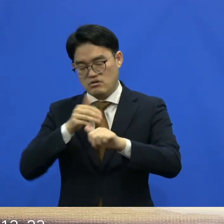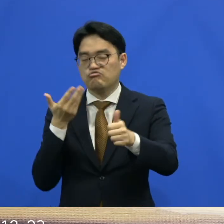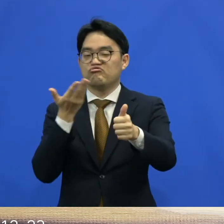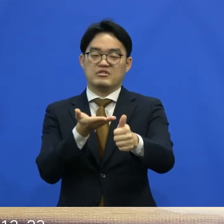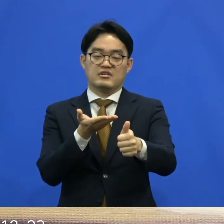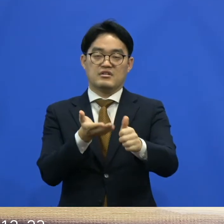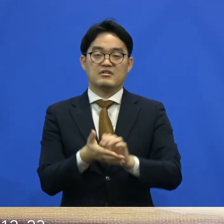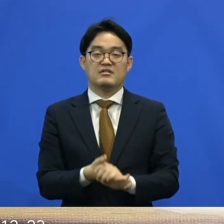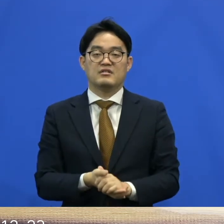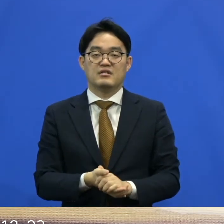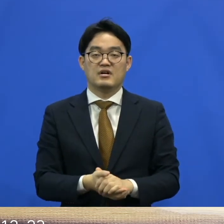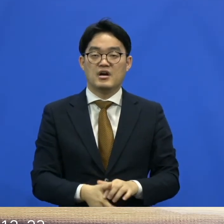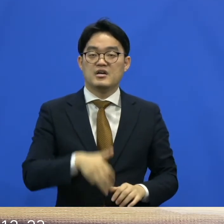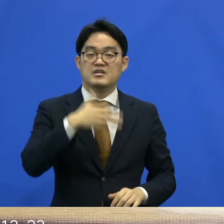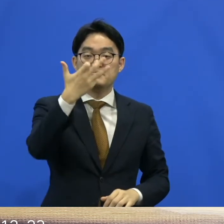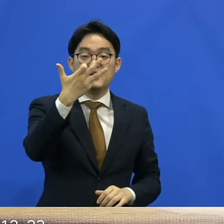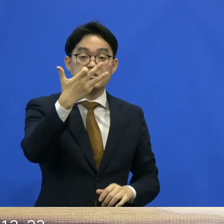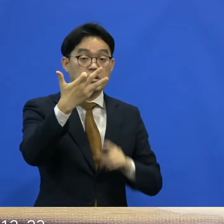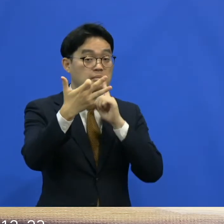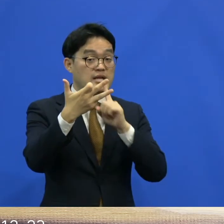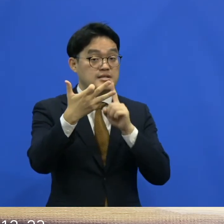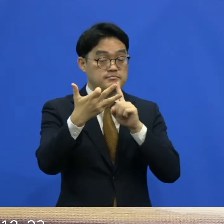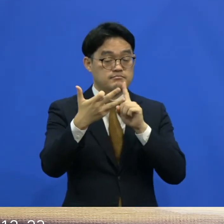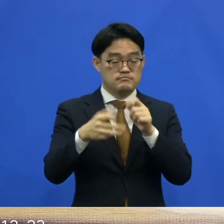몸은 쇠사슬에 매였으니 그랬습니다.